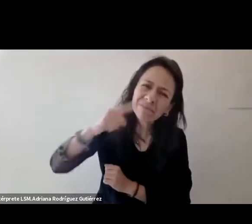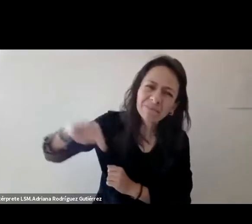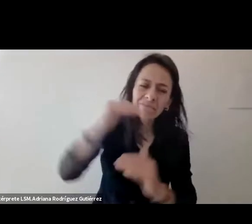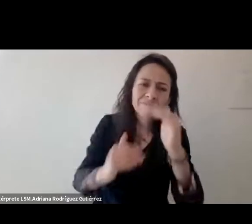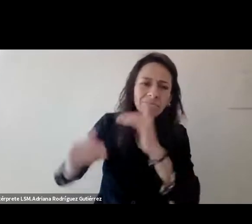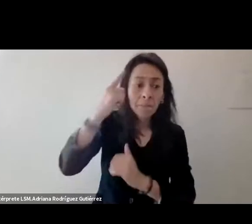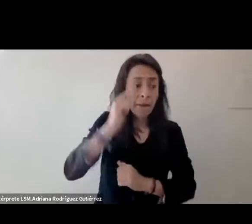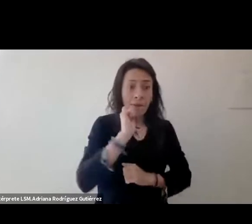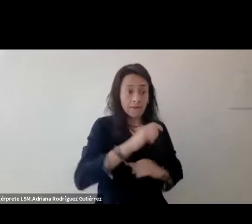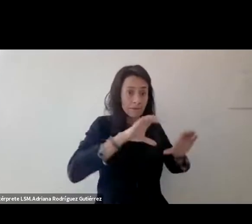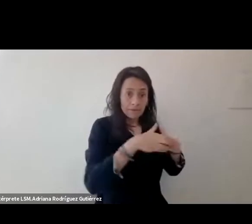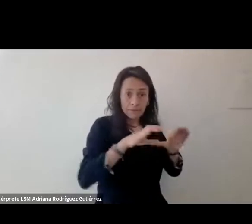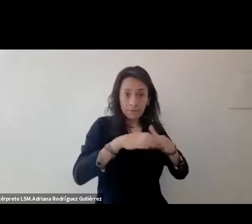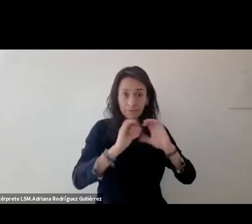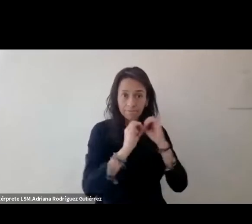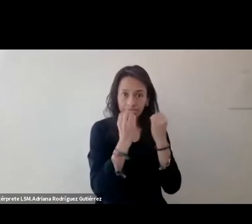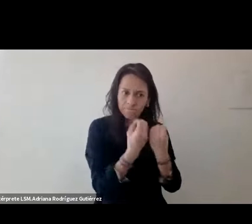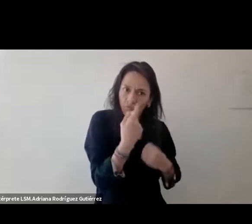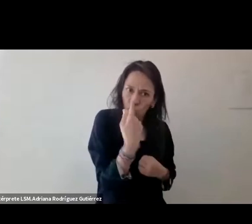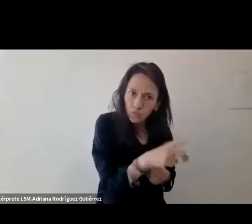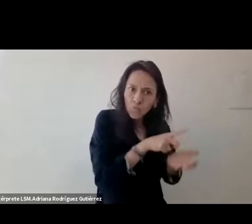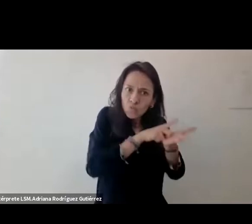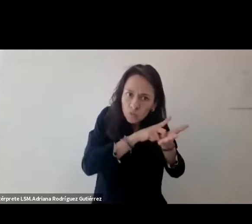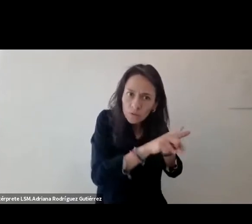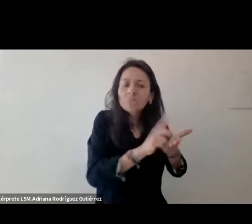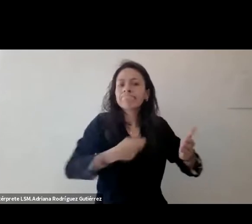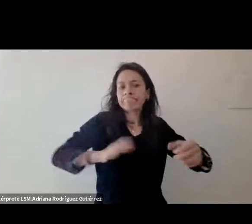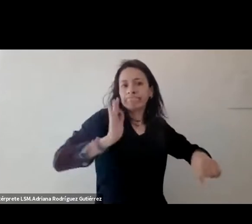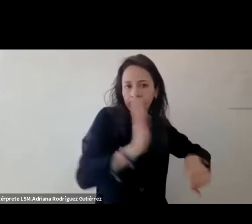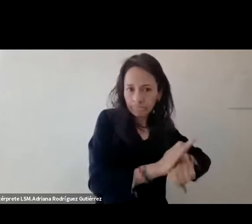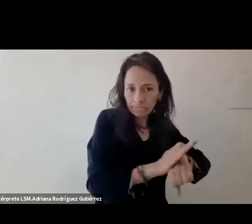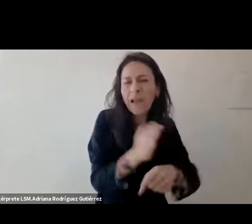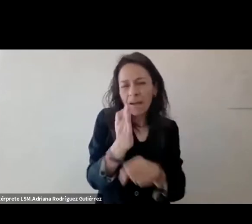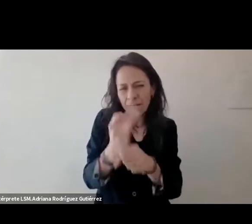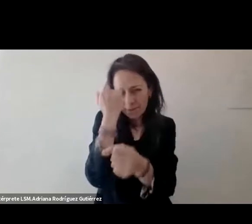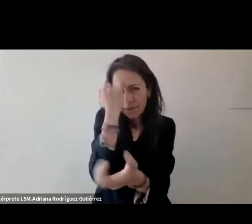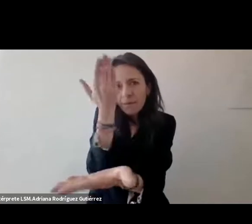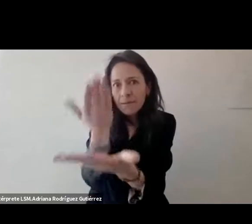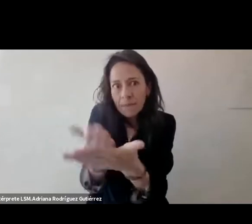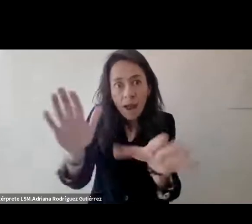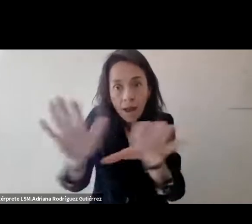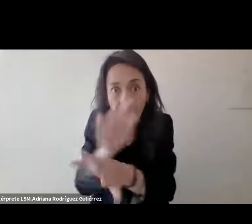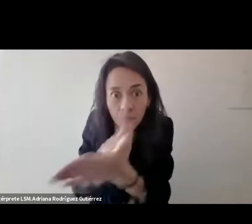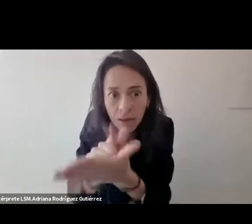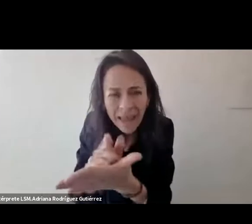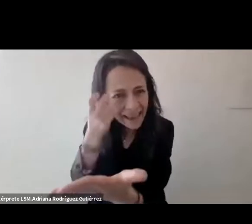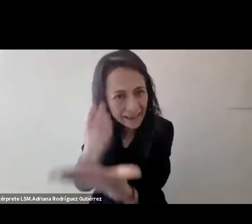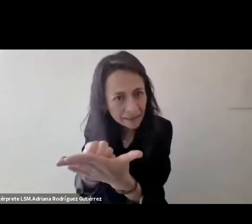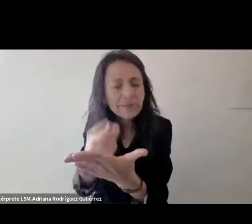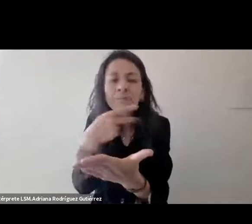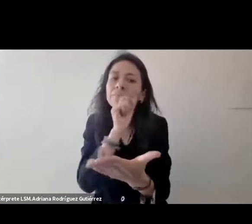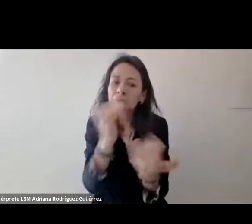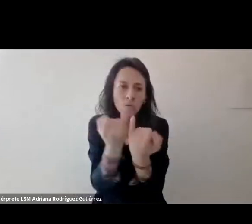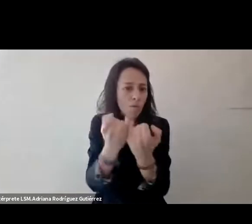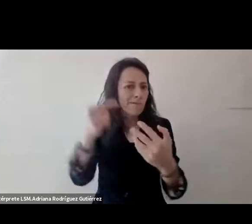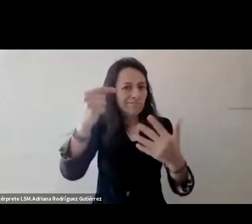las organizaciones en esta propuesta y en otras, como mencionó Ricardo. Sin embargo, sí tenemos que